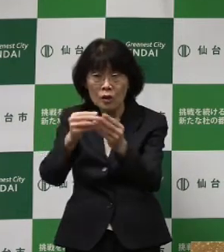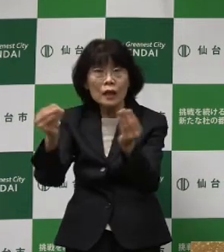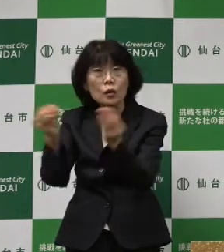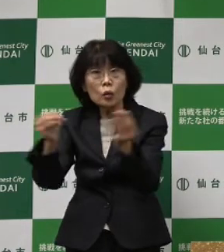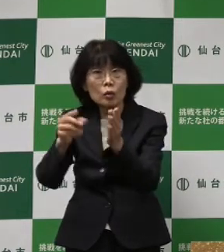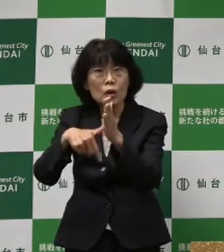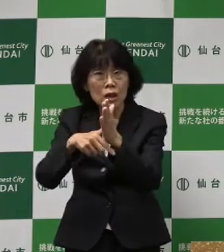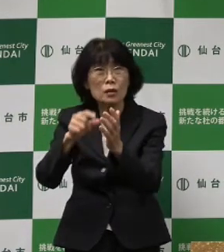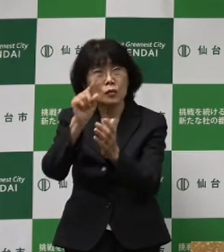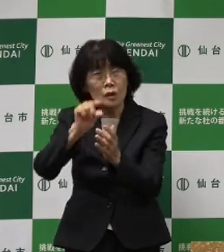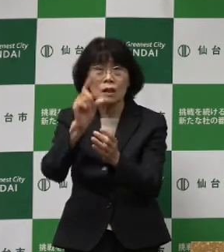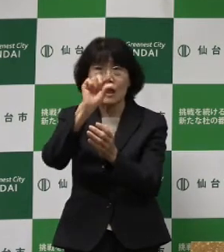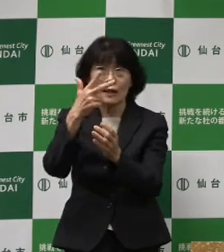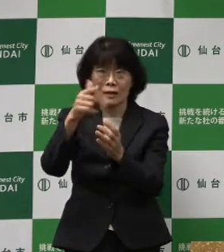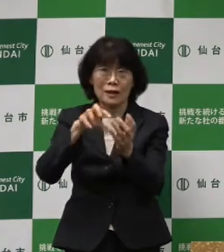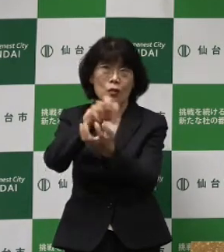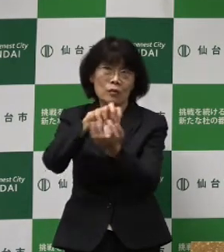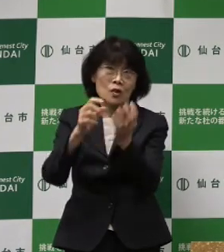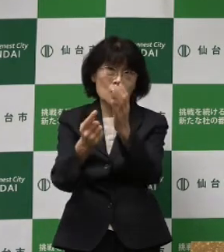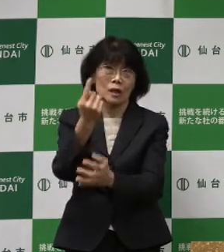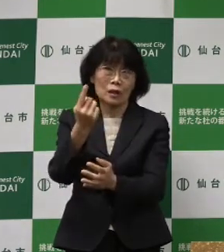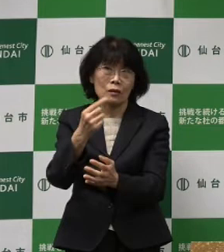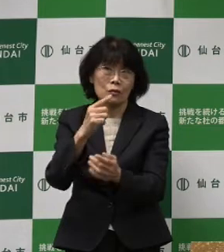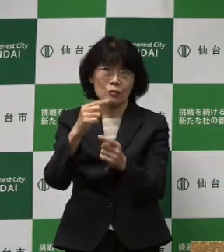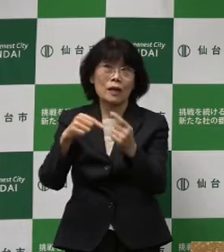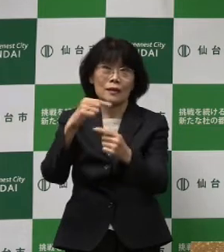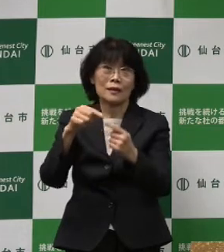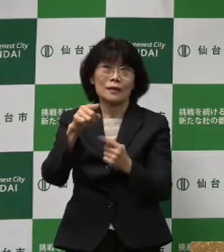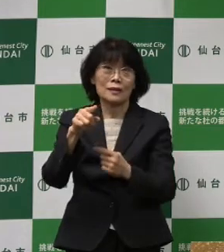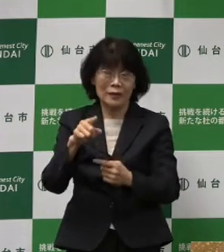トラブルが、相次いでしまったというところで、